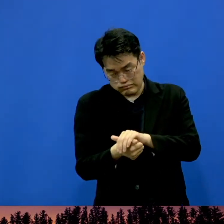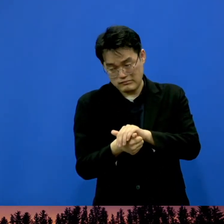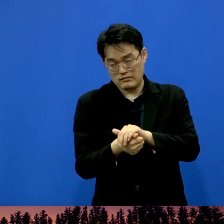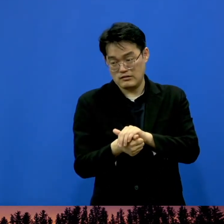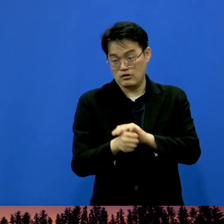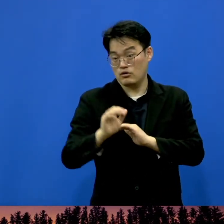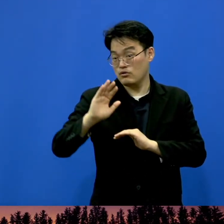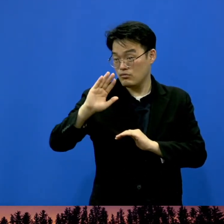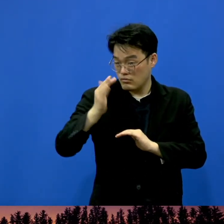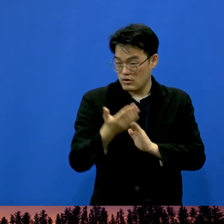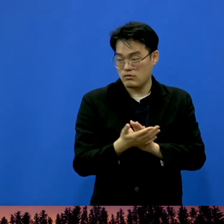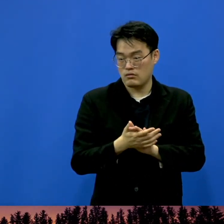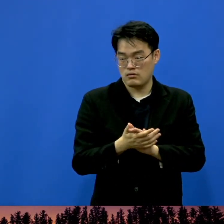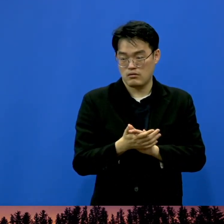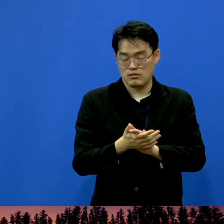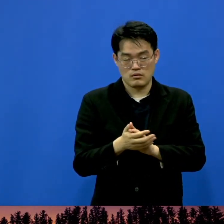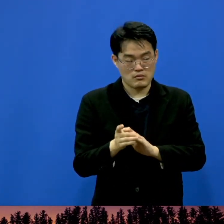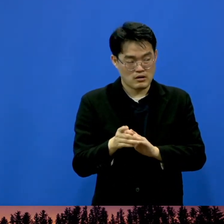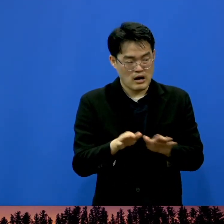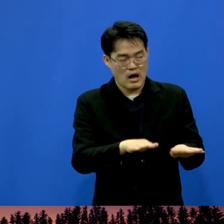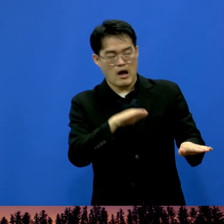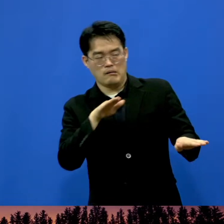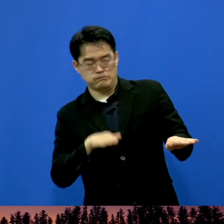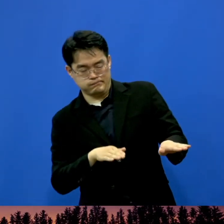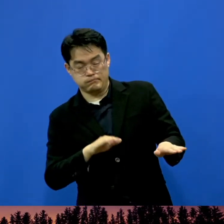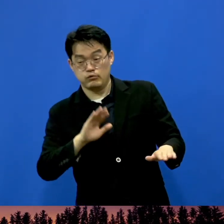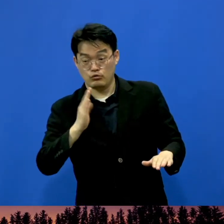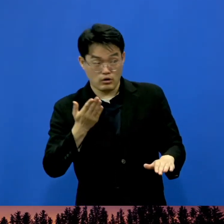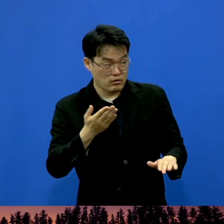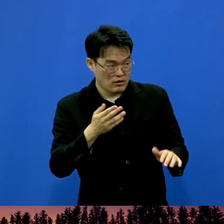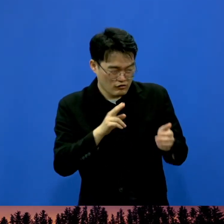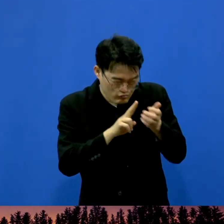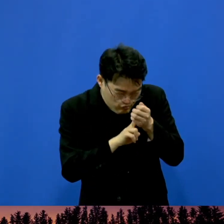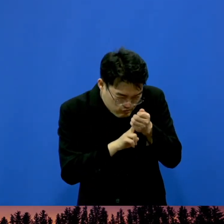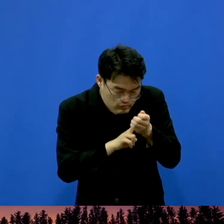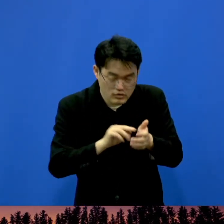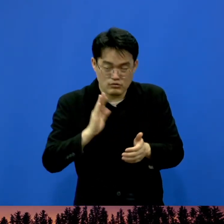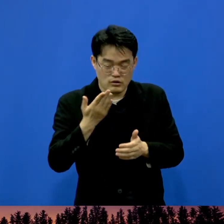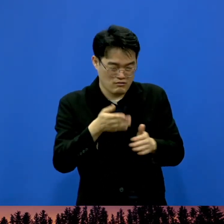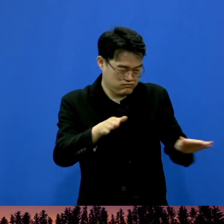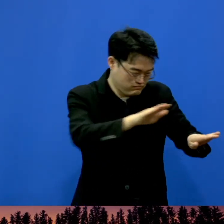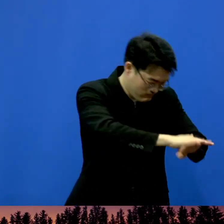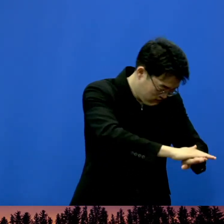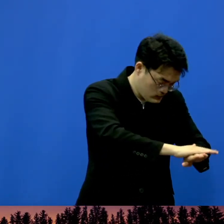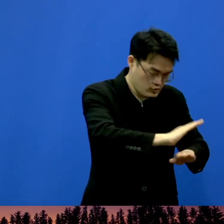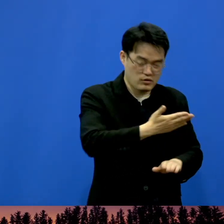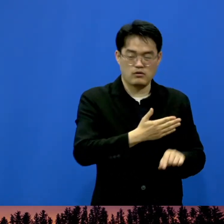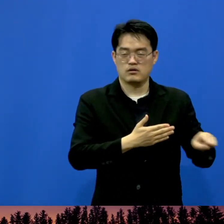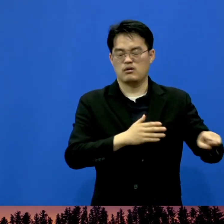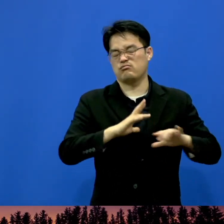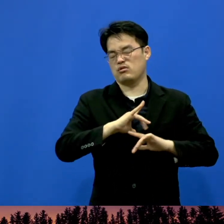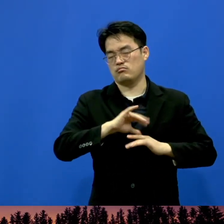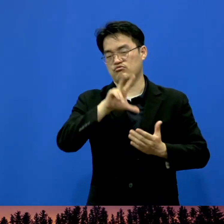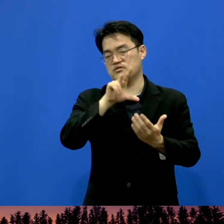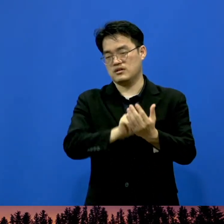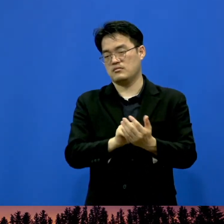만들고 자꾸 이게 동굴을 파고 잠수함을 타게 만들고 두려움을 이겨야 하는 것입니다. 두려움은